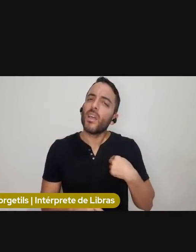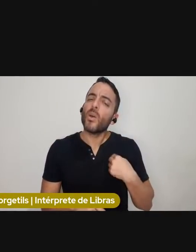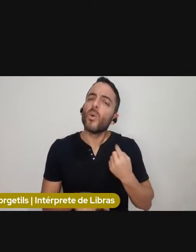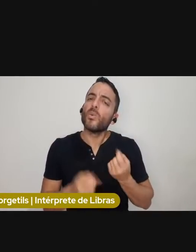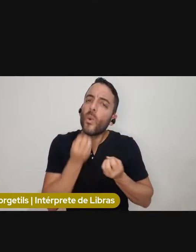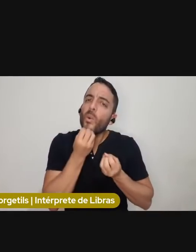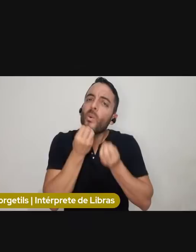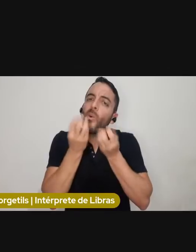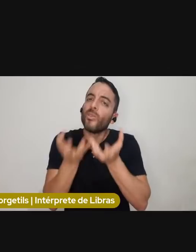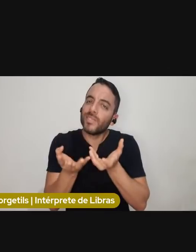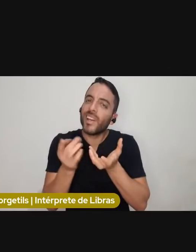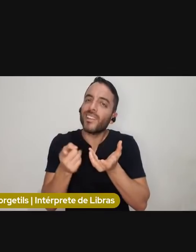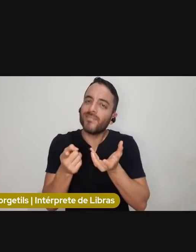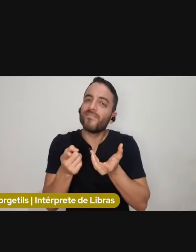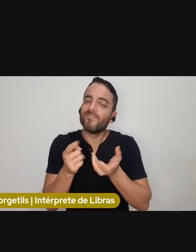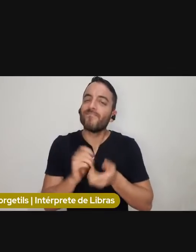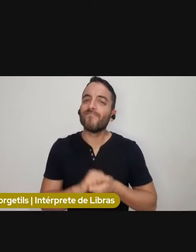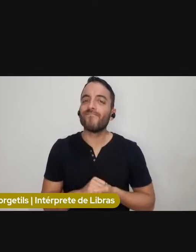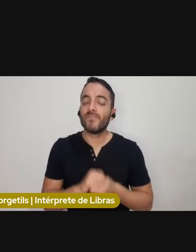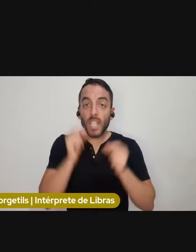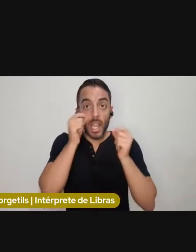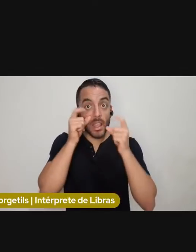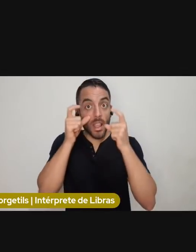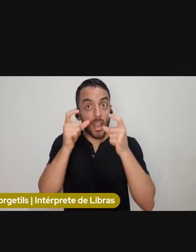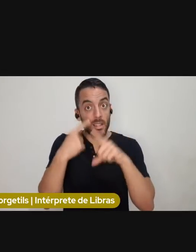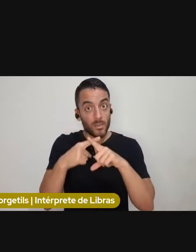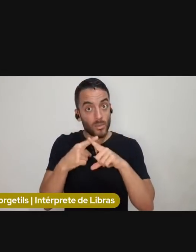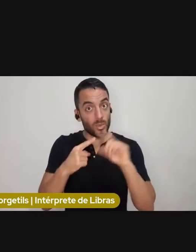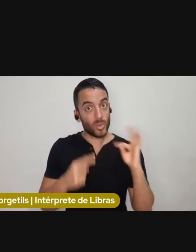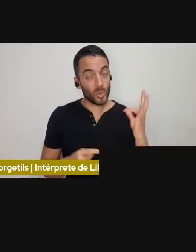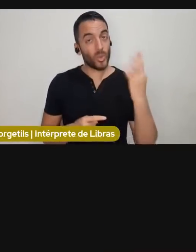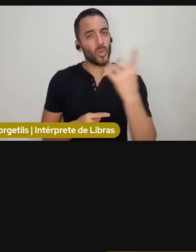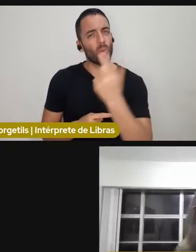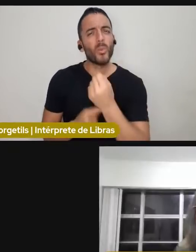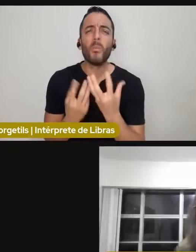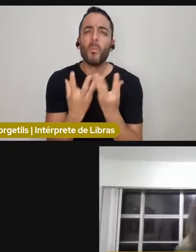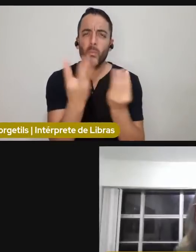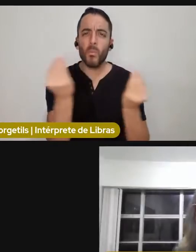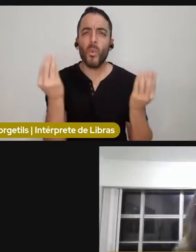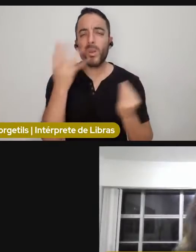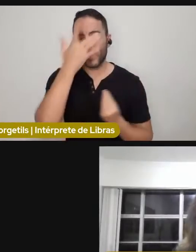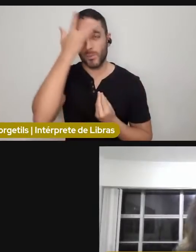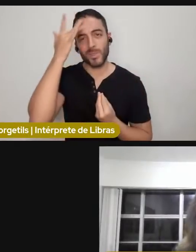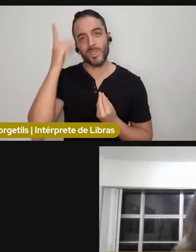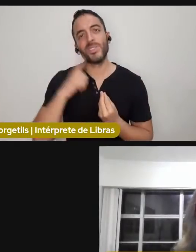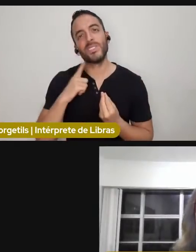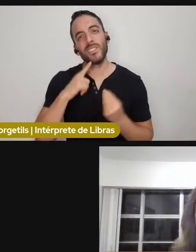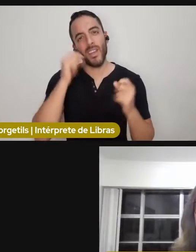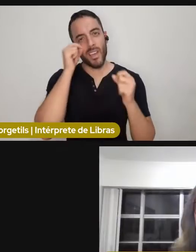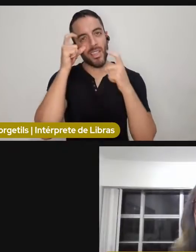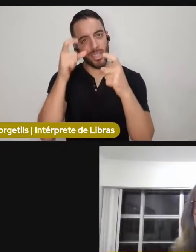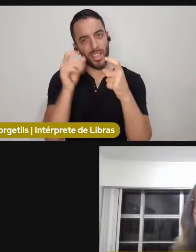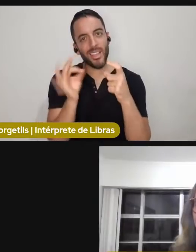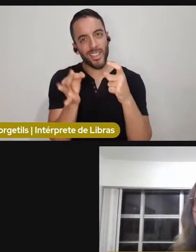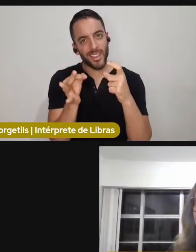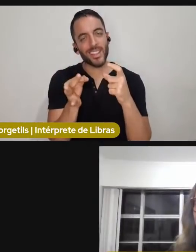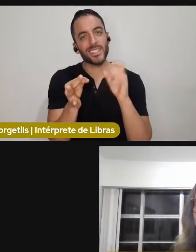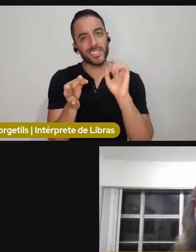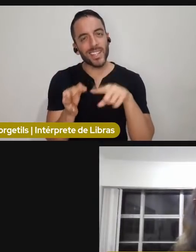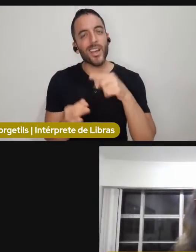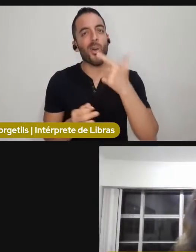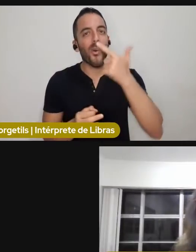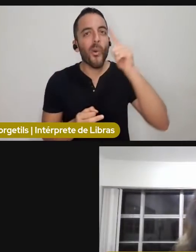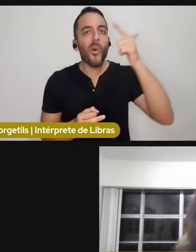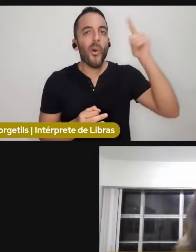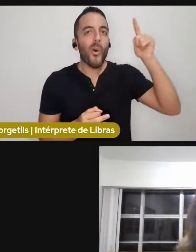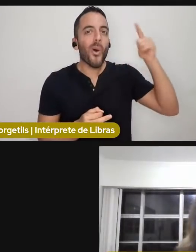que eu sei que é um interesse compartilhado por tantos de vocês que estão aqui conosco agora e tantos outros que não estão